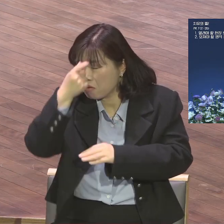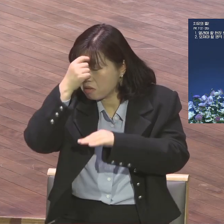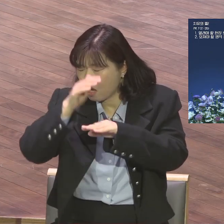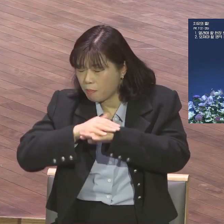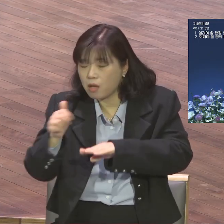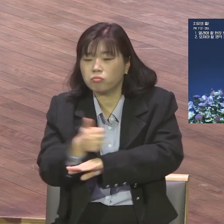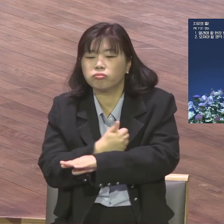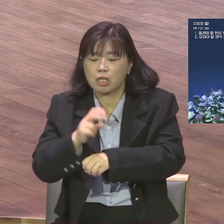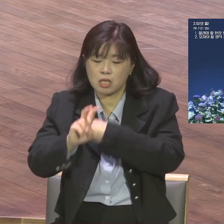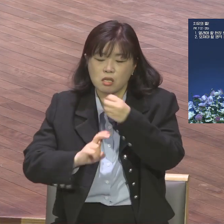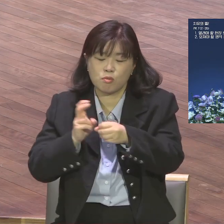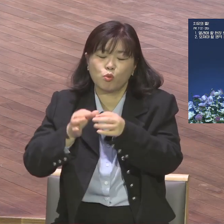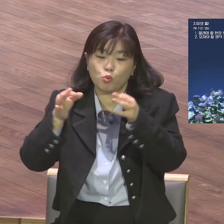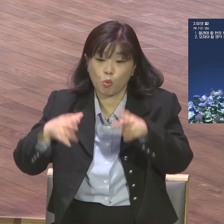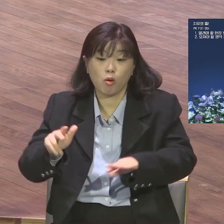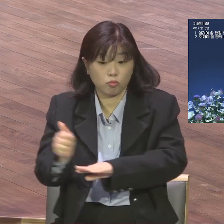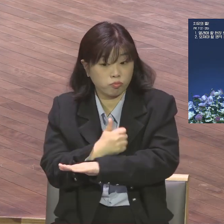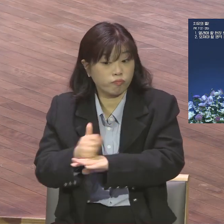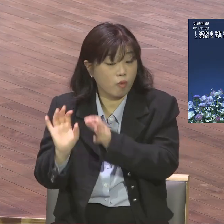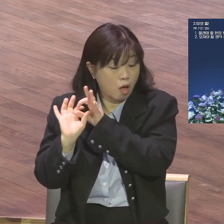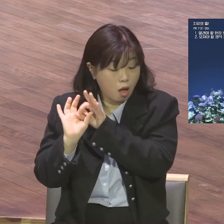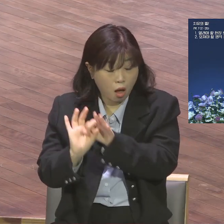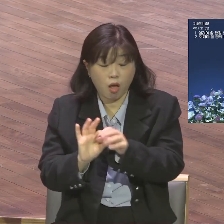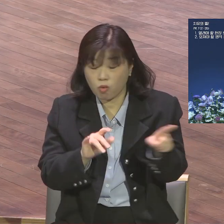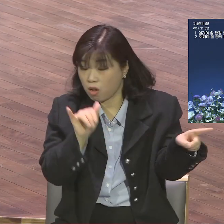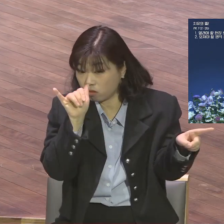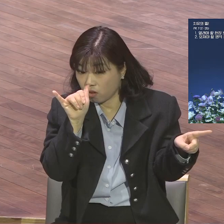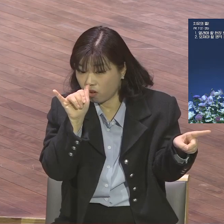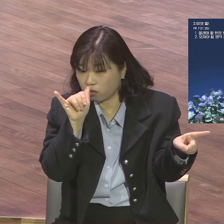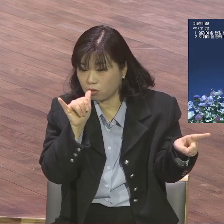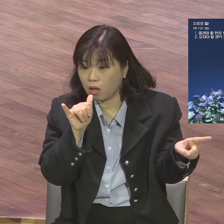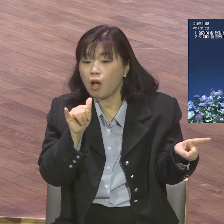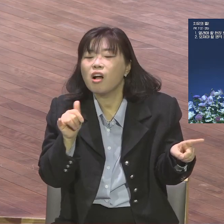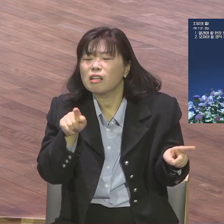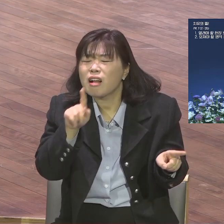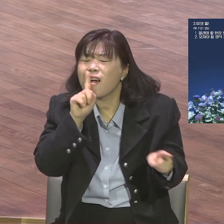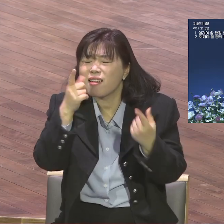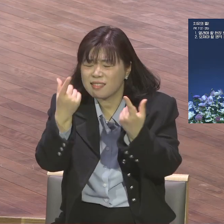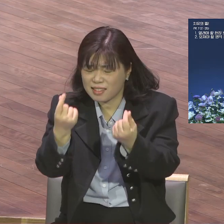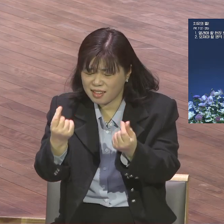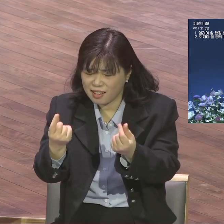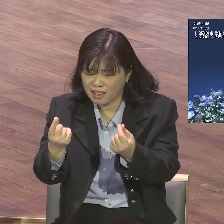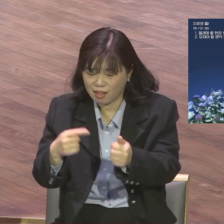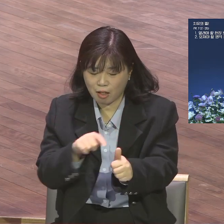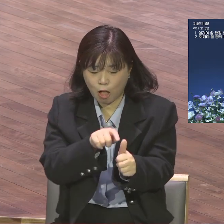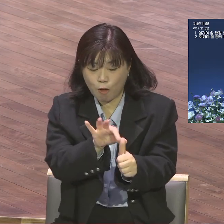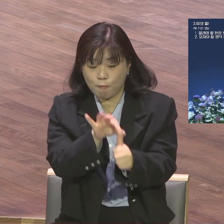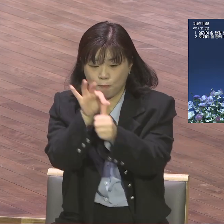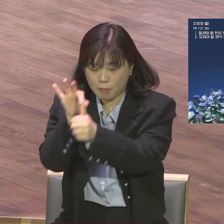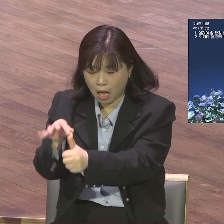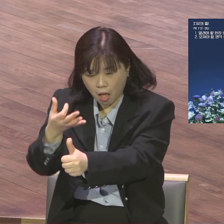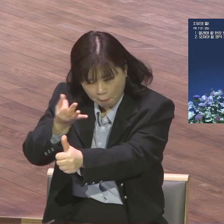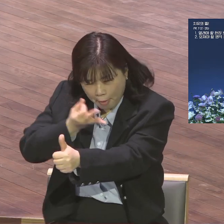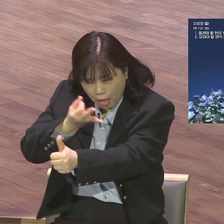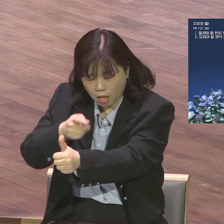동안 예배드리고 있어요. 감각으로 보지도 듣지도 못해요.